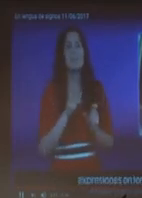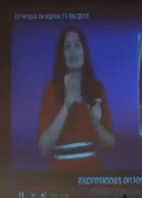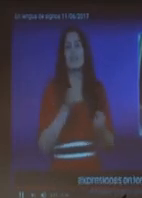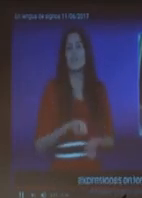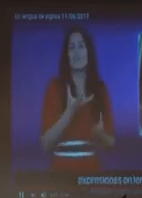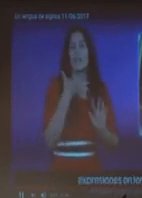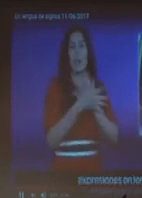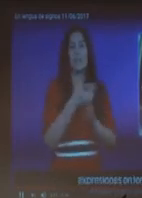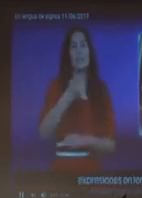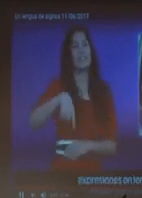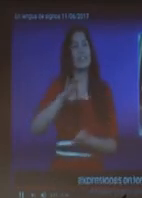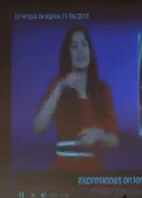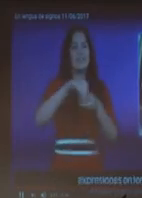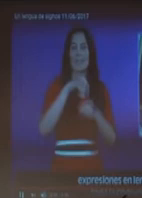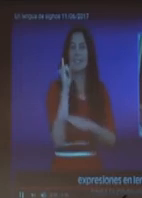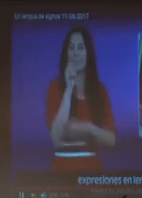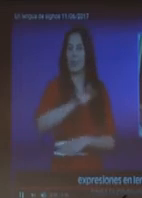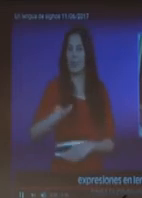lengua de signos a toda la comunidad escolar.